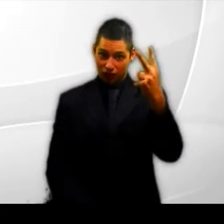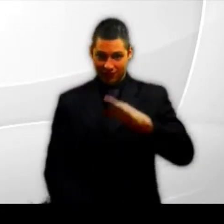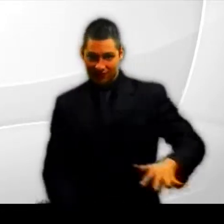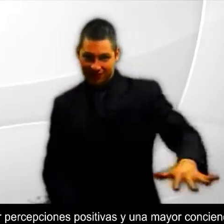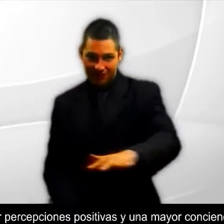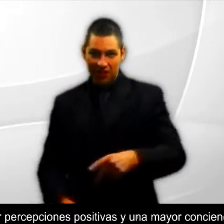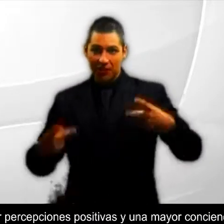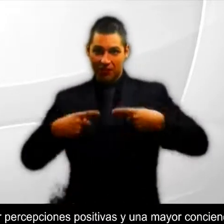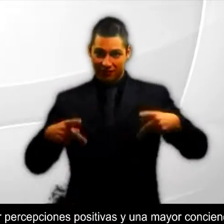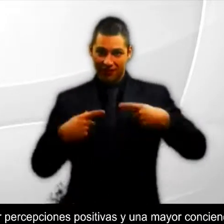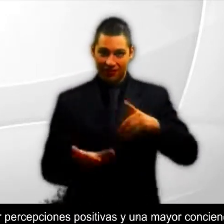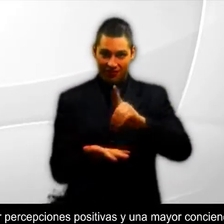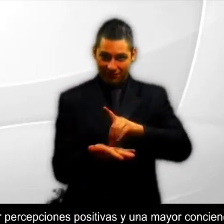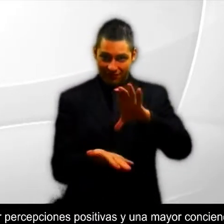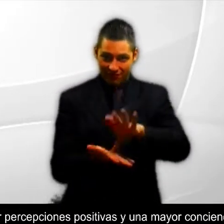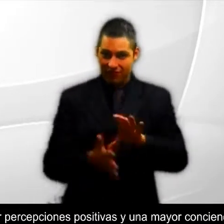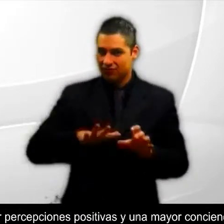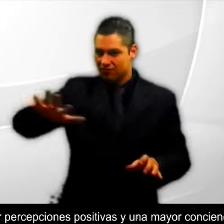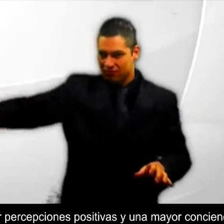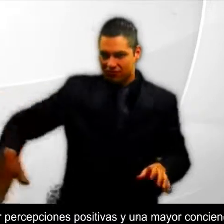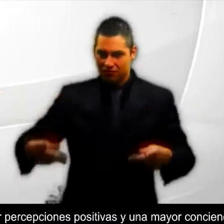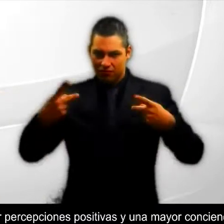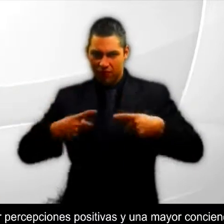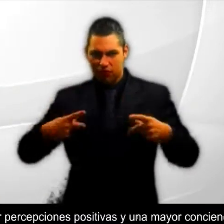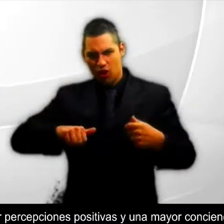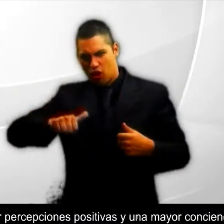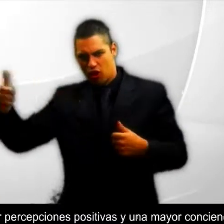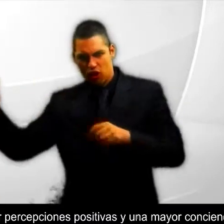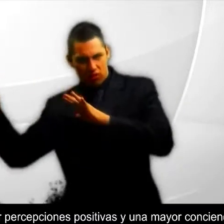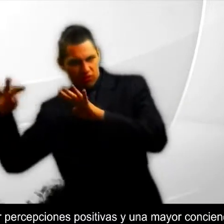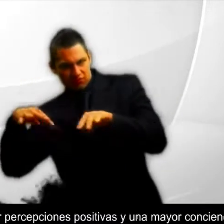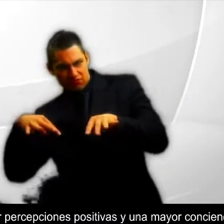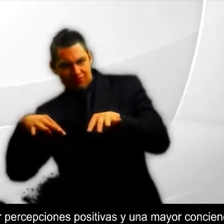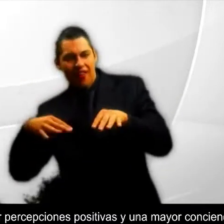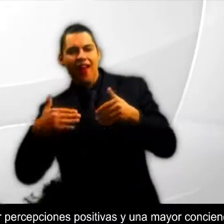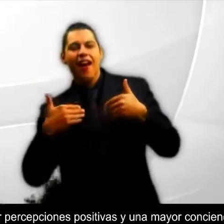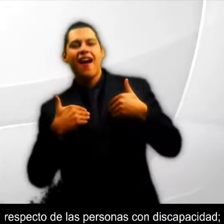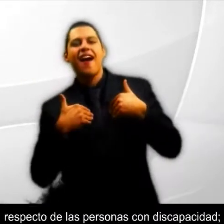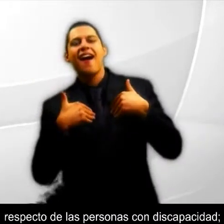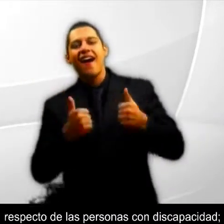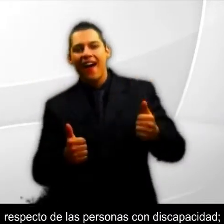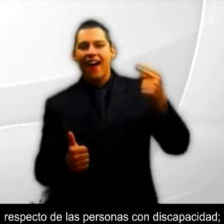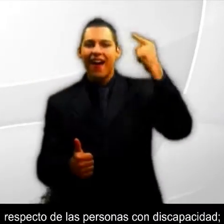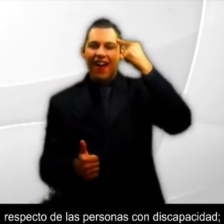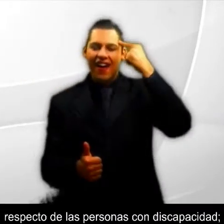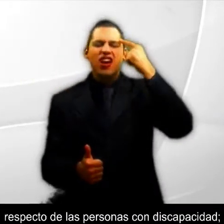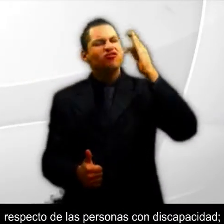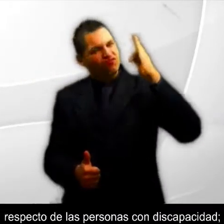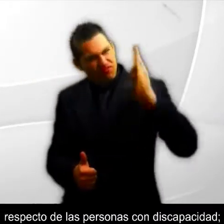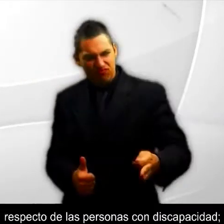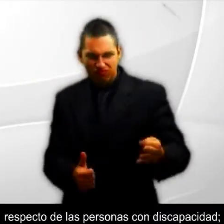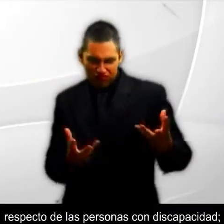2. Promover percepciones positivas y una mayor conciencia social respecto de las personas con discapacidad.